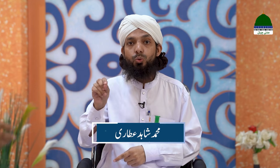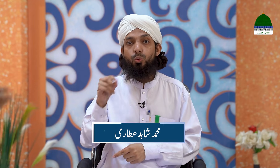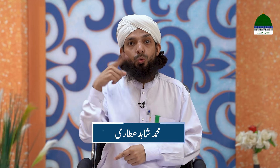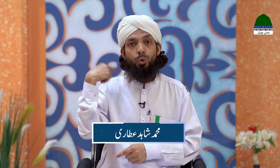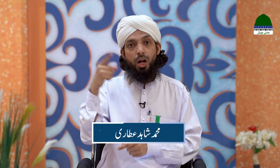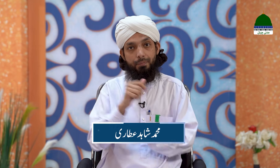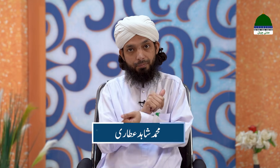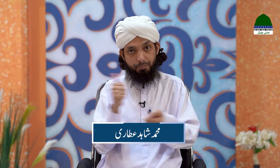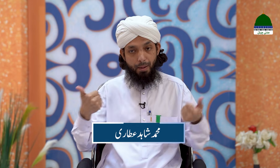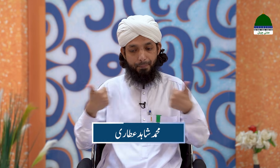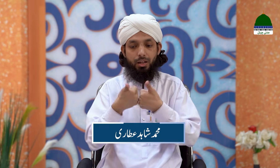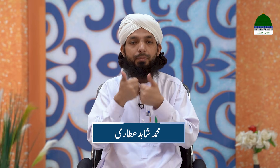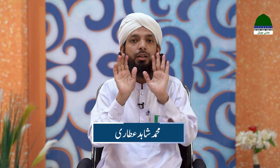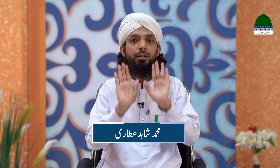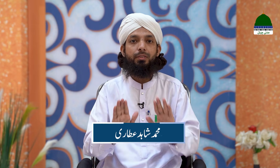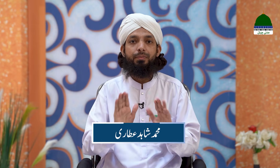کے برابر،